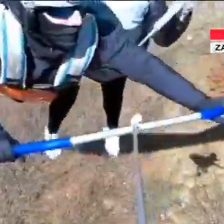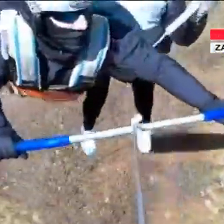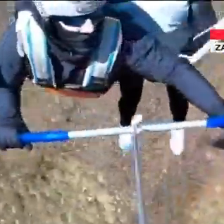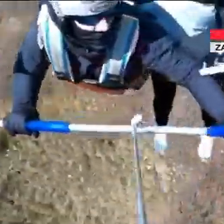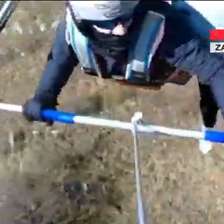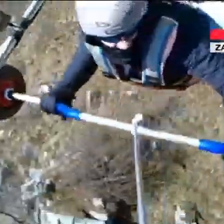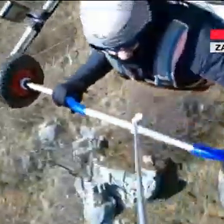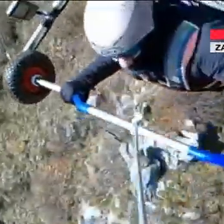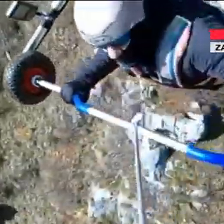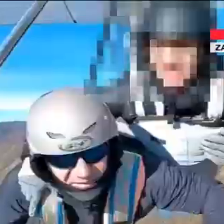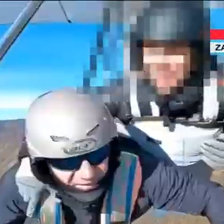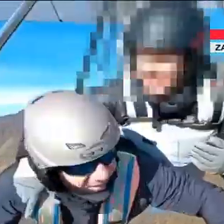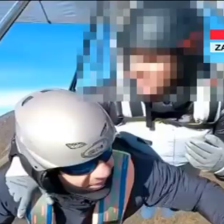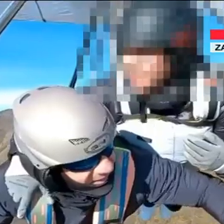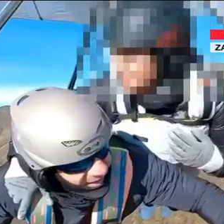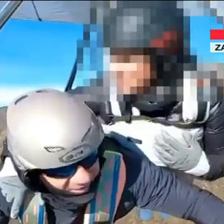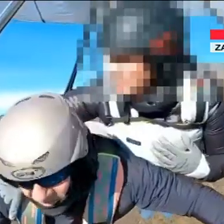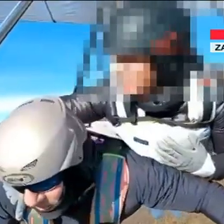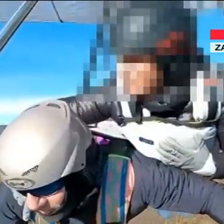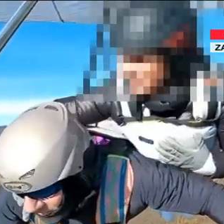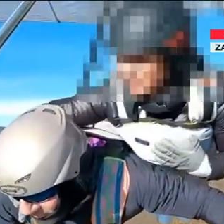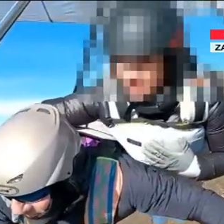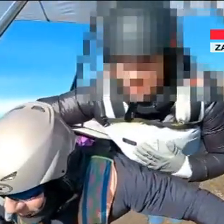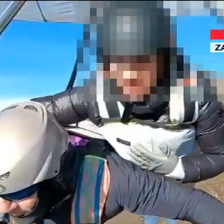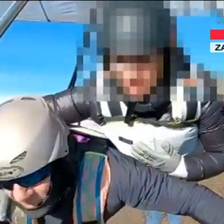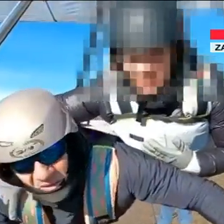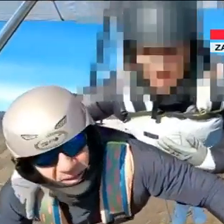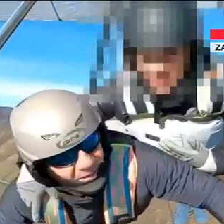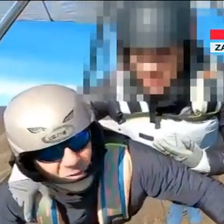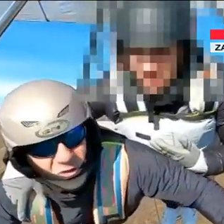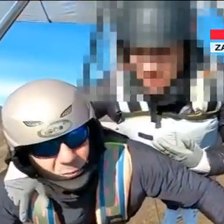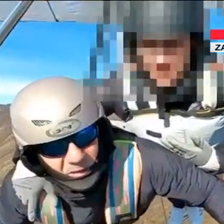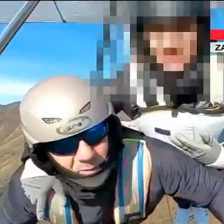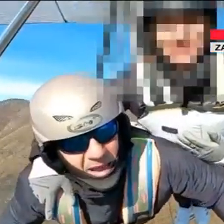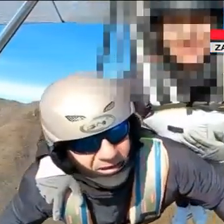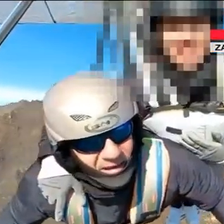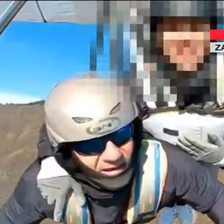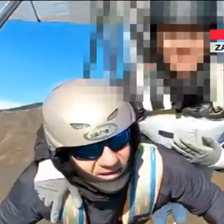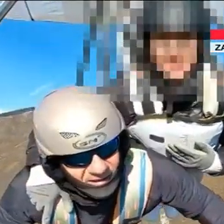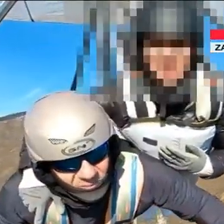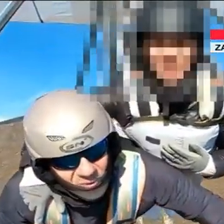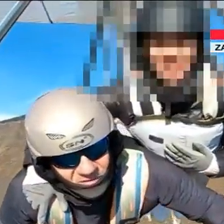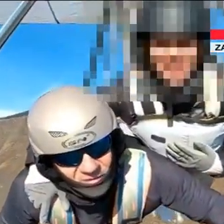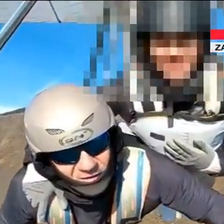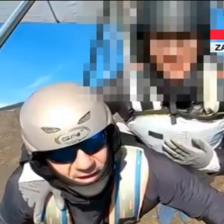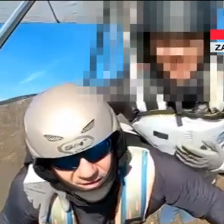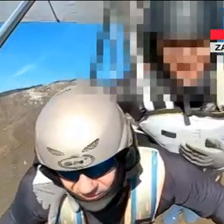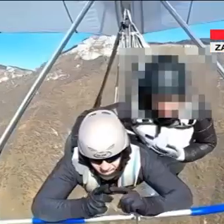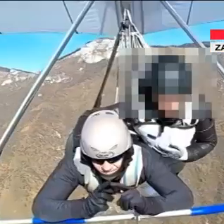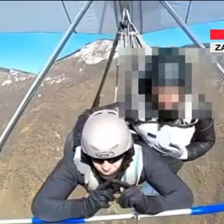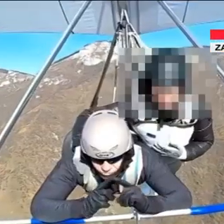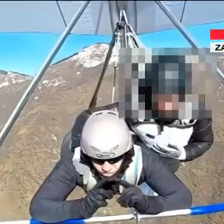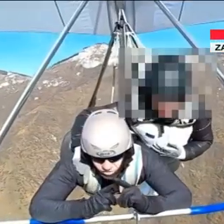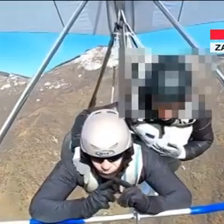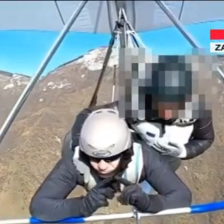resistito aggrappato alla barra con la sola forza delle braccia per qualche istante, si è lasciato cadere nel vuoto. Il velivolo è andato a posarsi contro gli alberi, ma la donna non ha